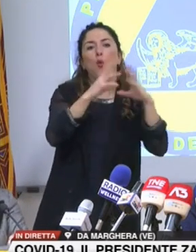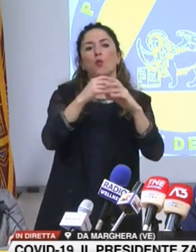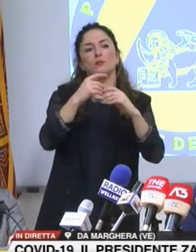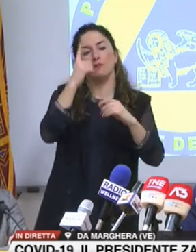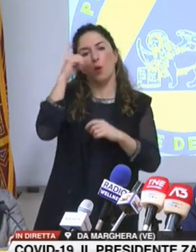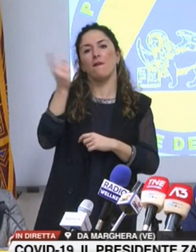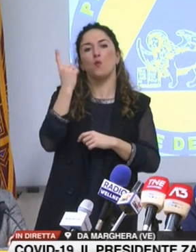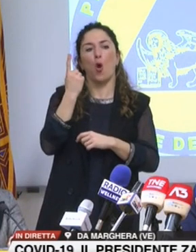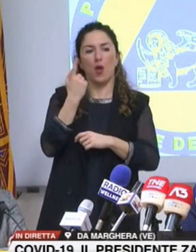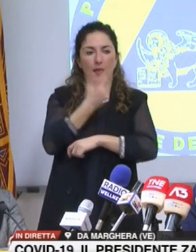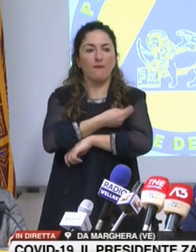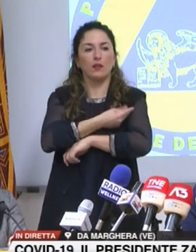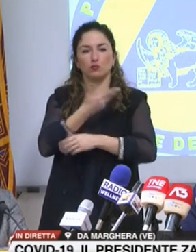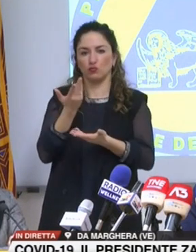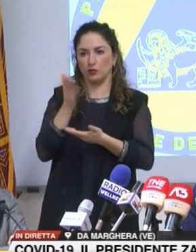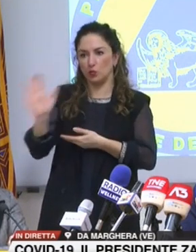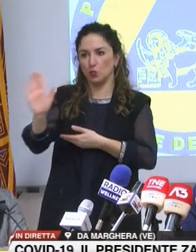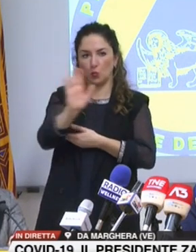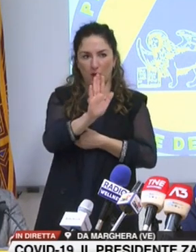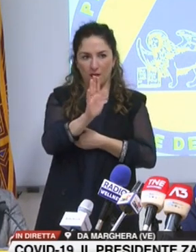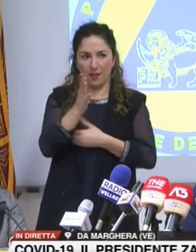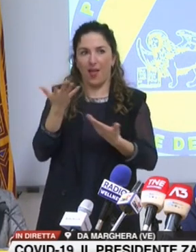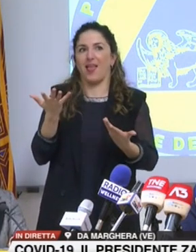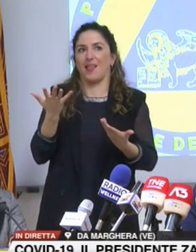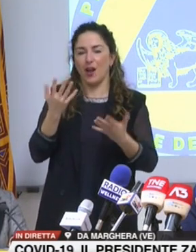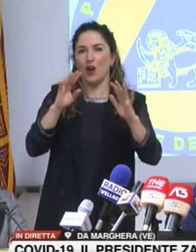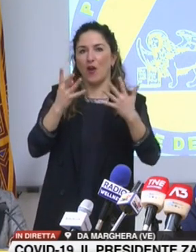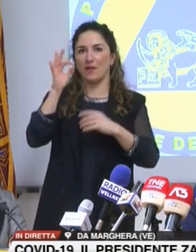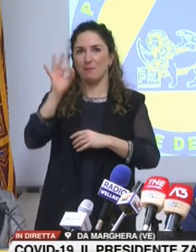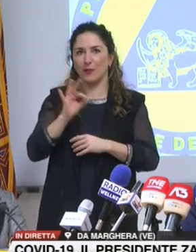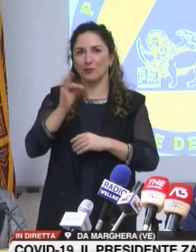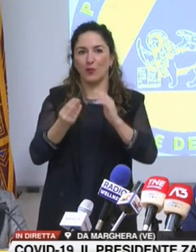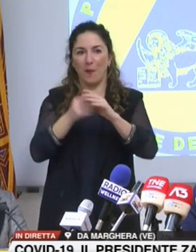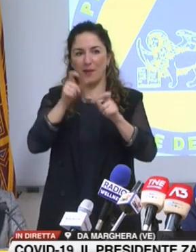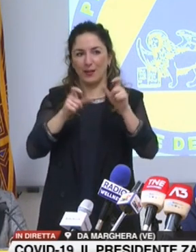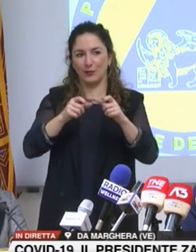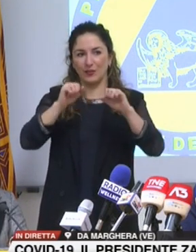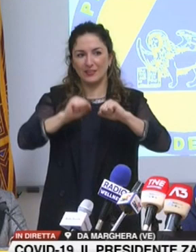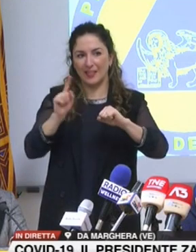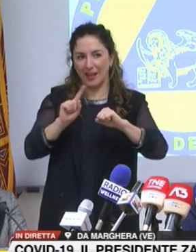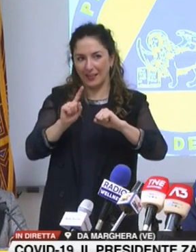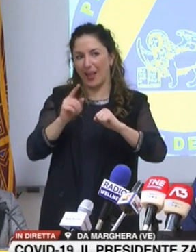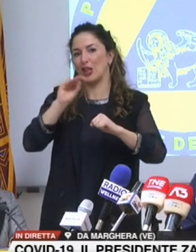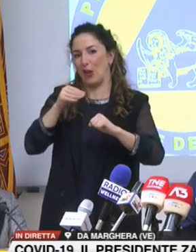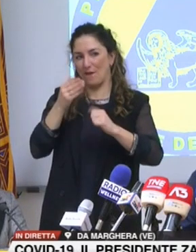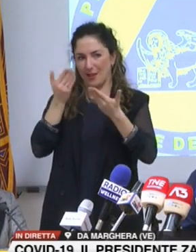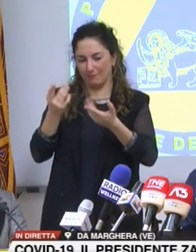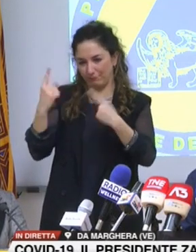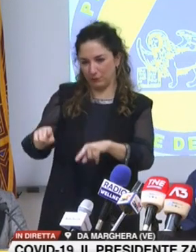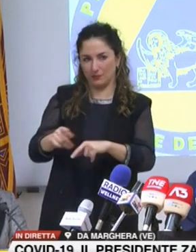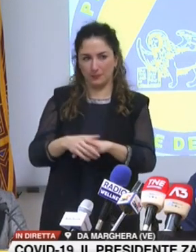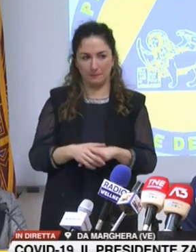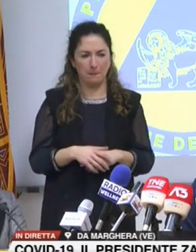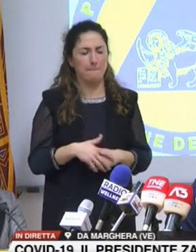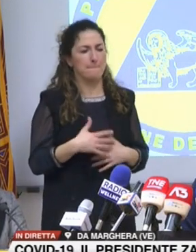che vuole dei propri vaccini, perché allora abbiamo capito il 9% di operatori non sanitari doveva finire. Ma allora,